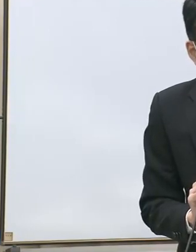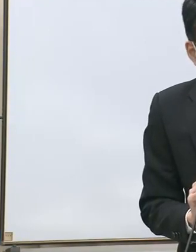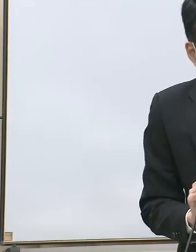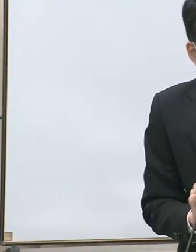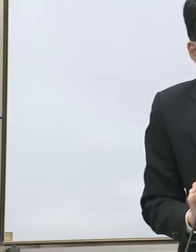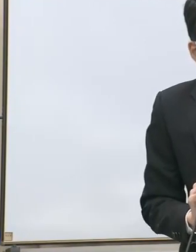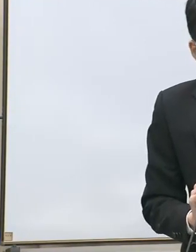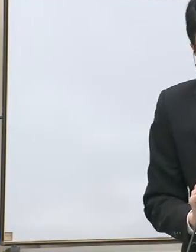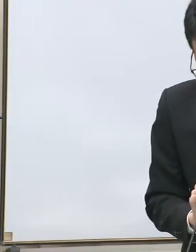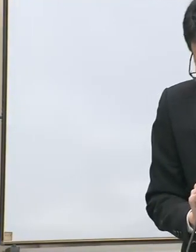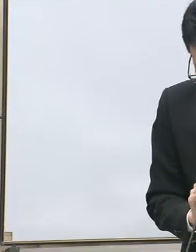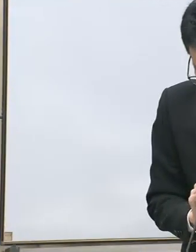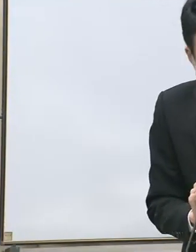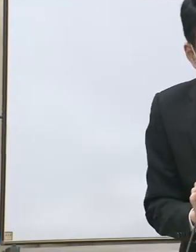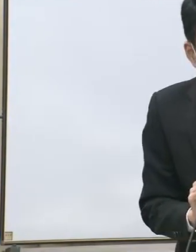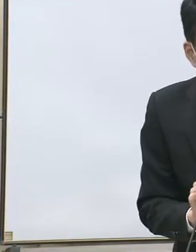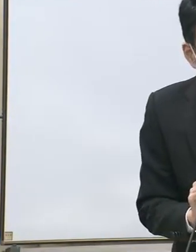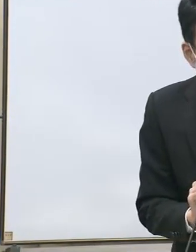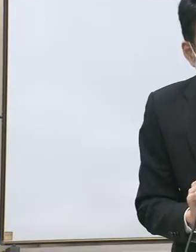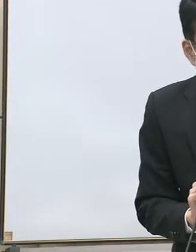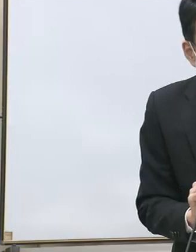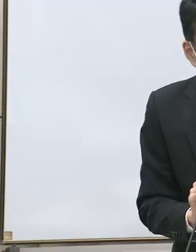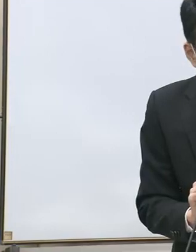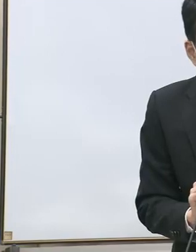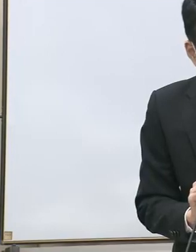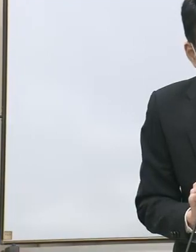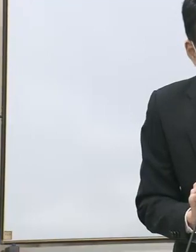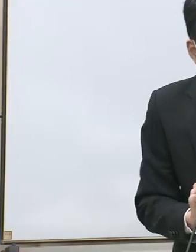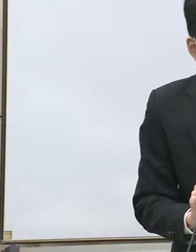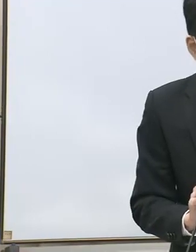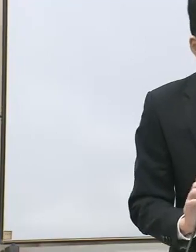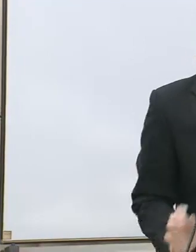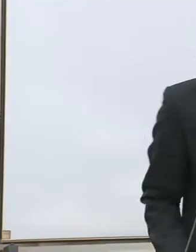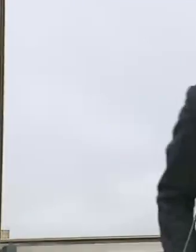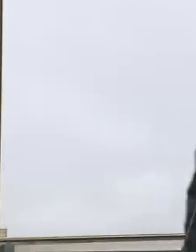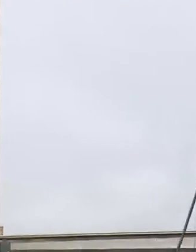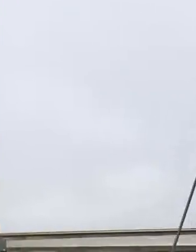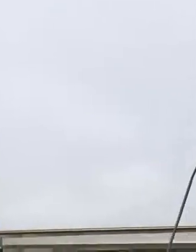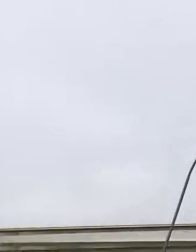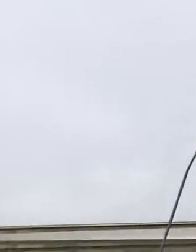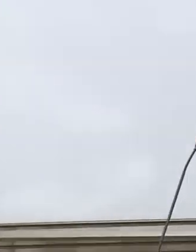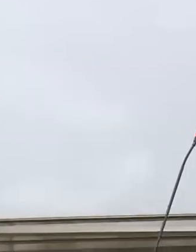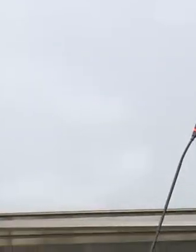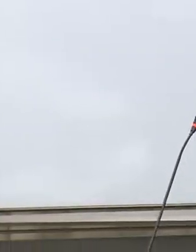ということがですね、お聞き取りした内容でございます。